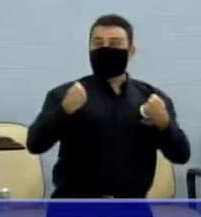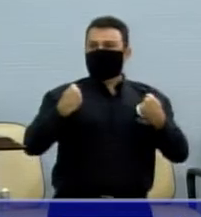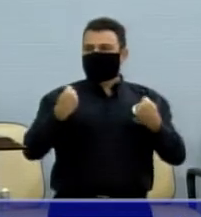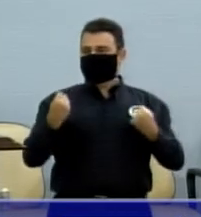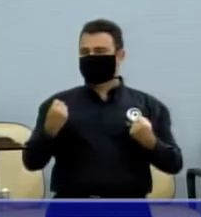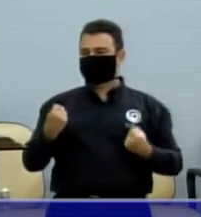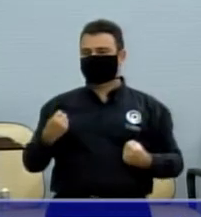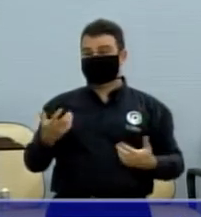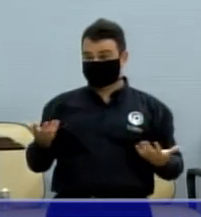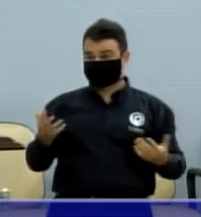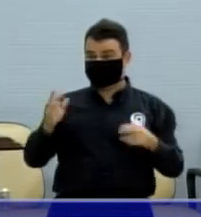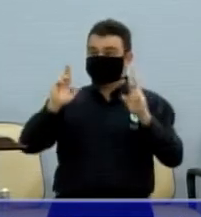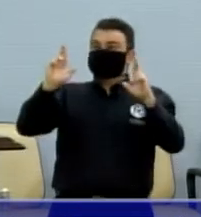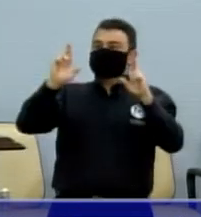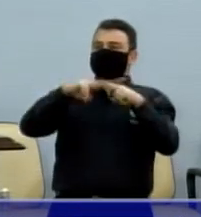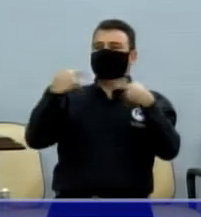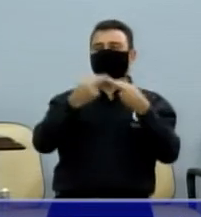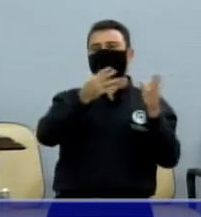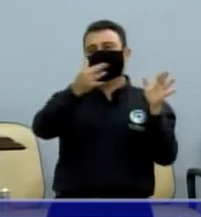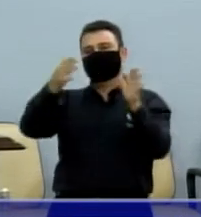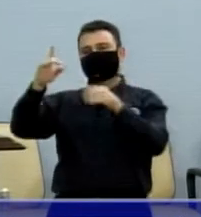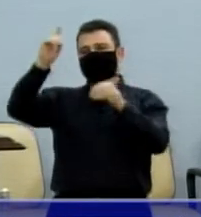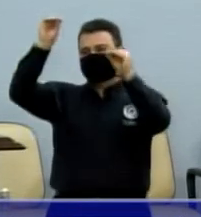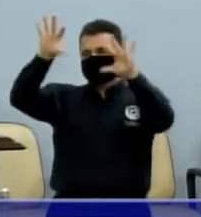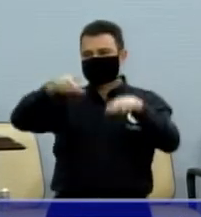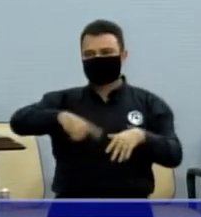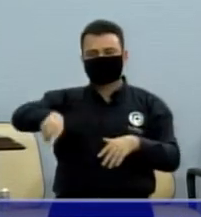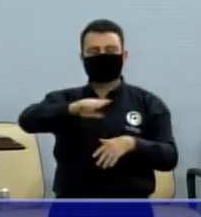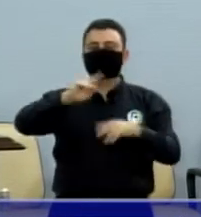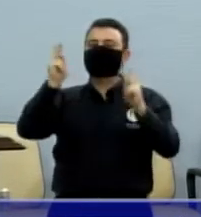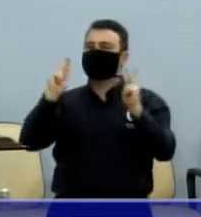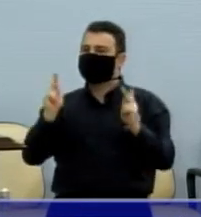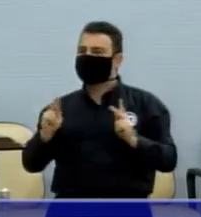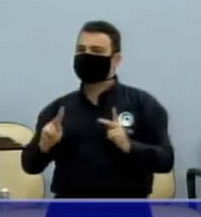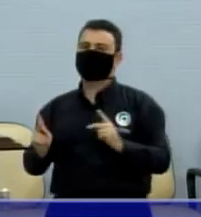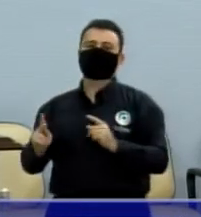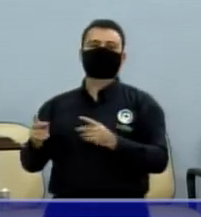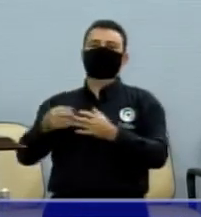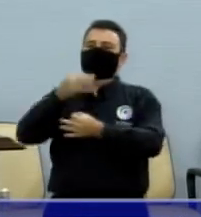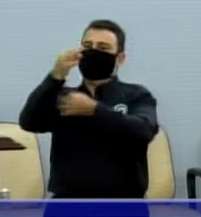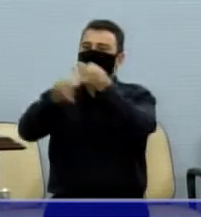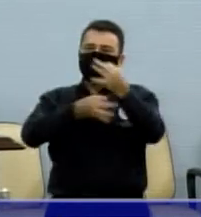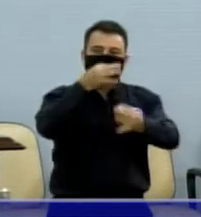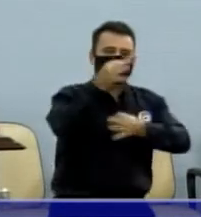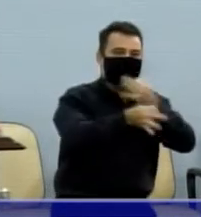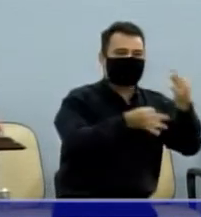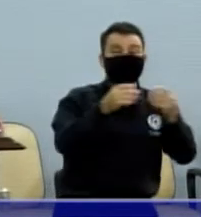tenha uma sessão em paz, abençoada, que a gente fique nos limites da discussão das